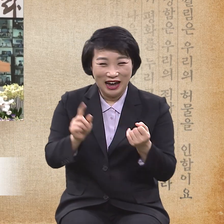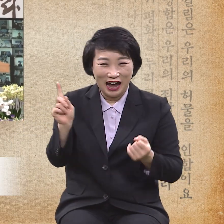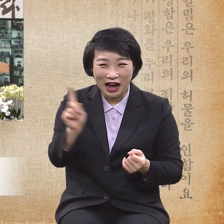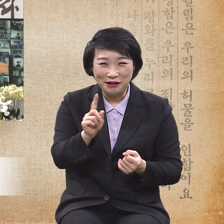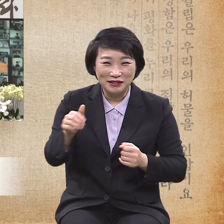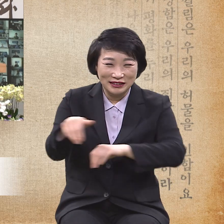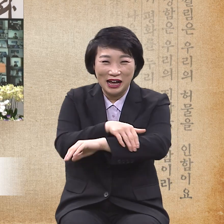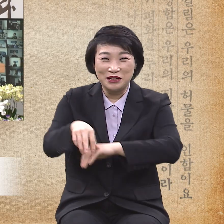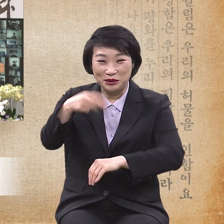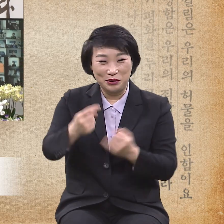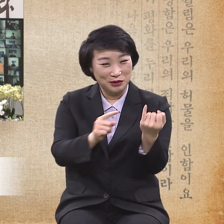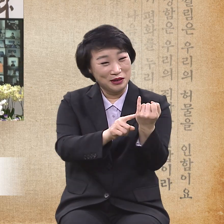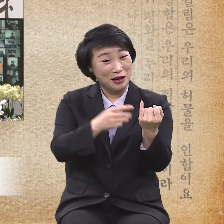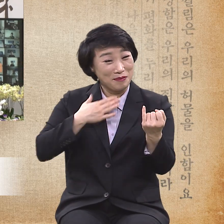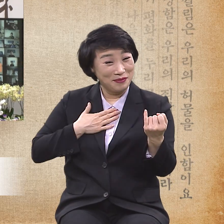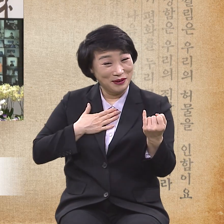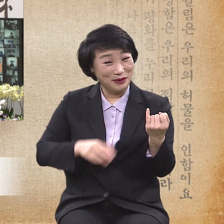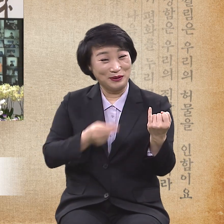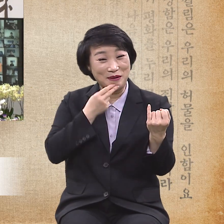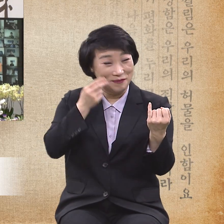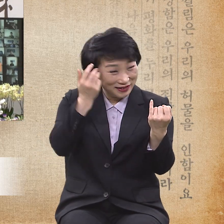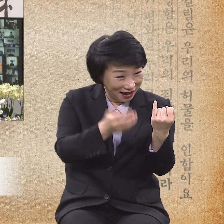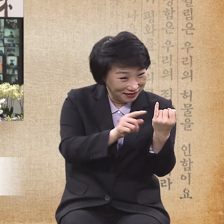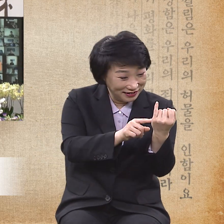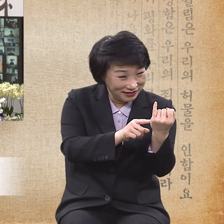아무리 다녀도 피곤하지도 않지.